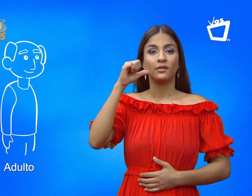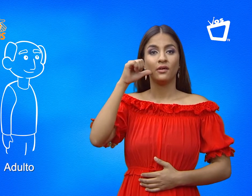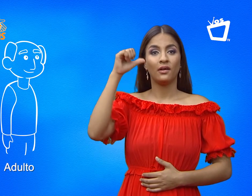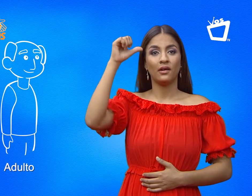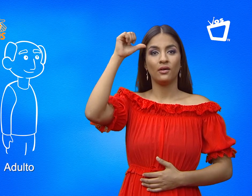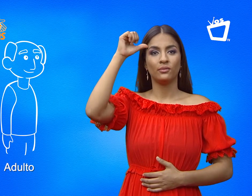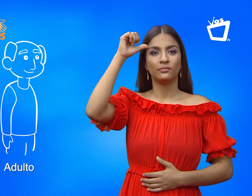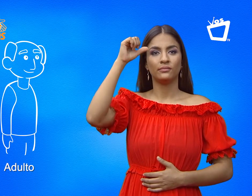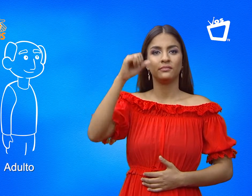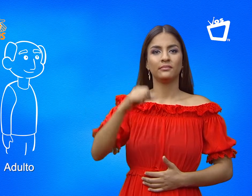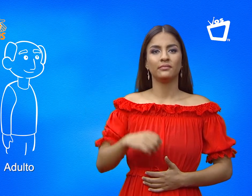adulto